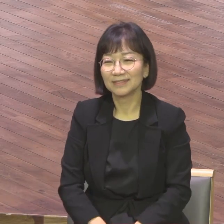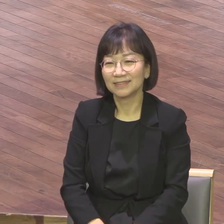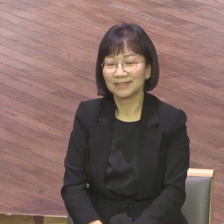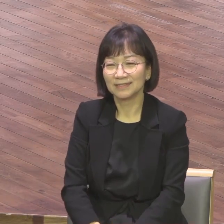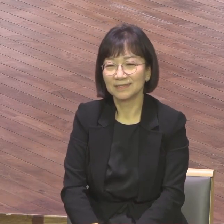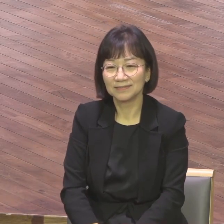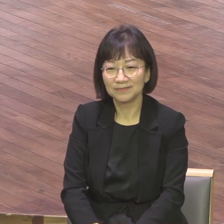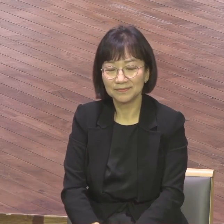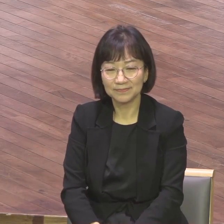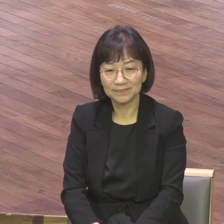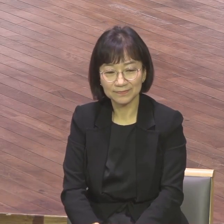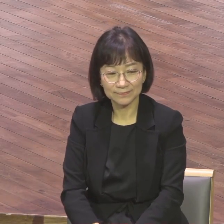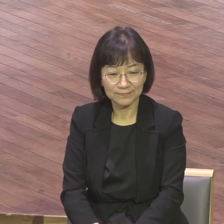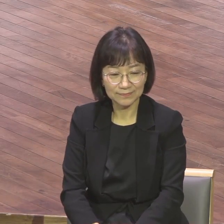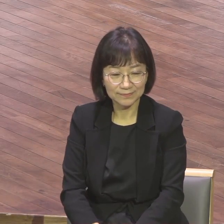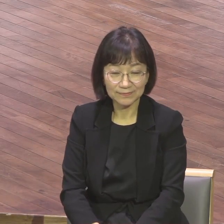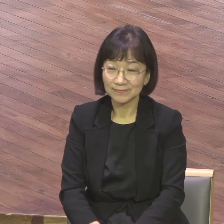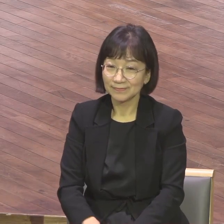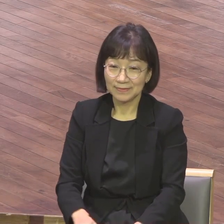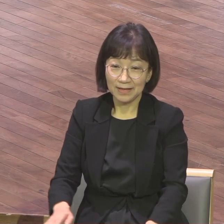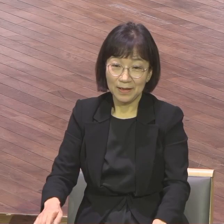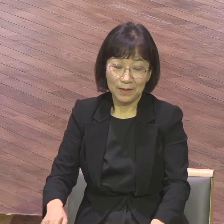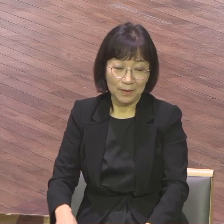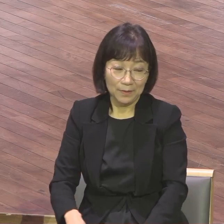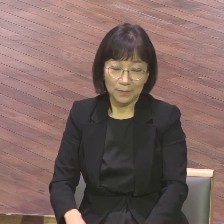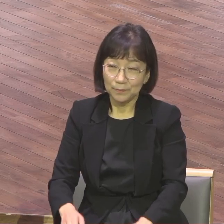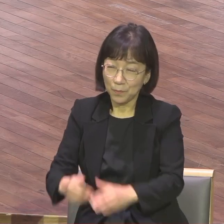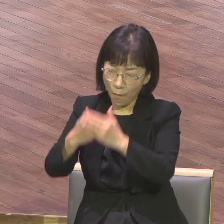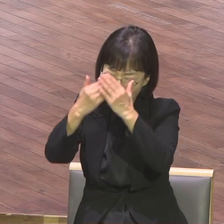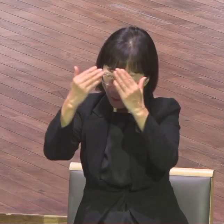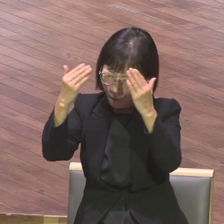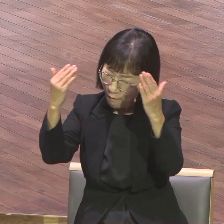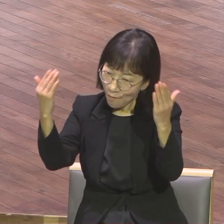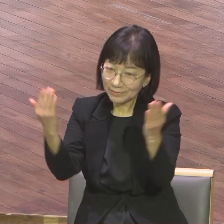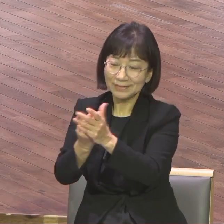모든 것이 다 하나님의 뭐요? 절대 은혜다.